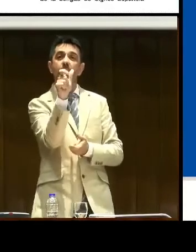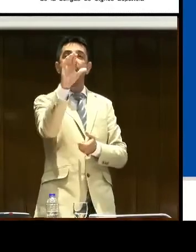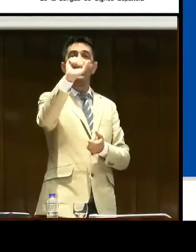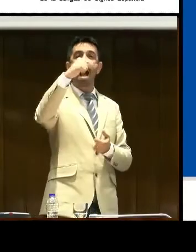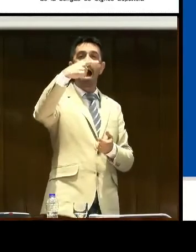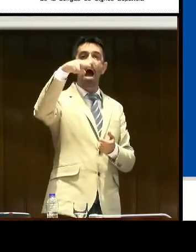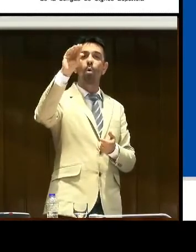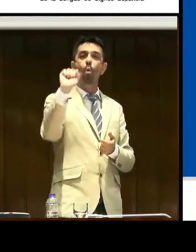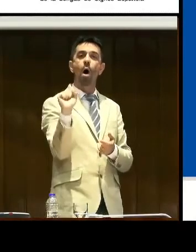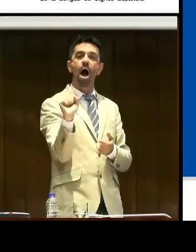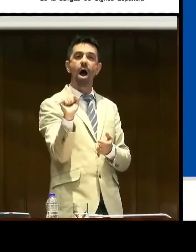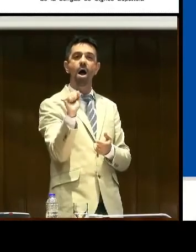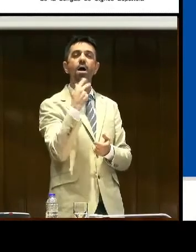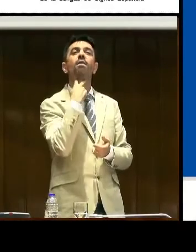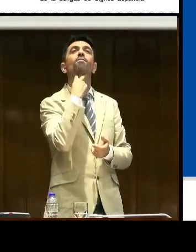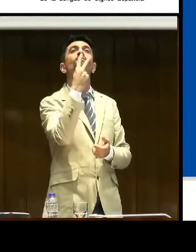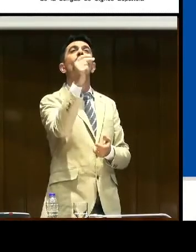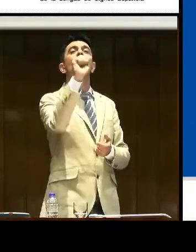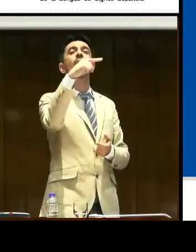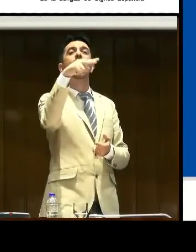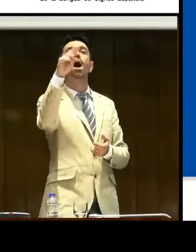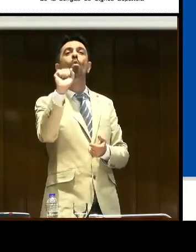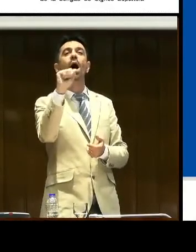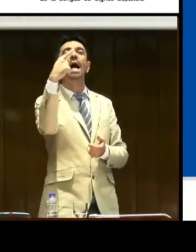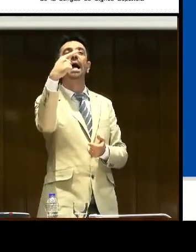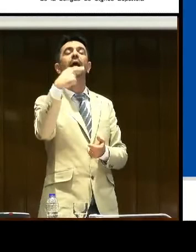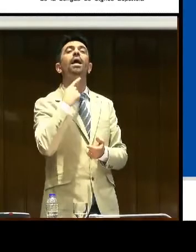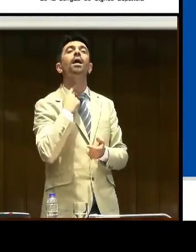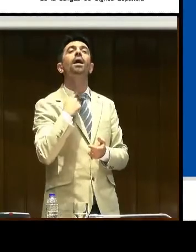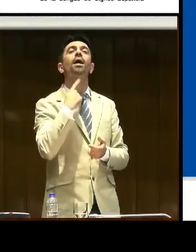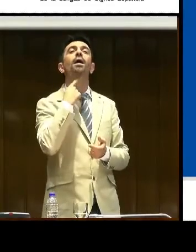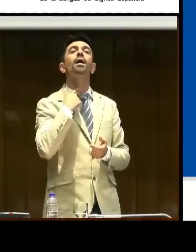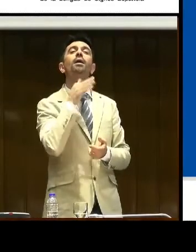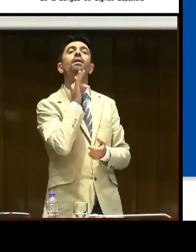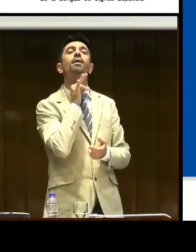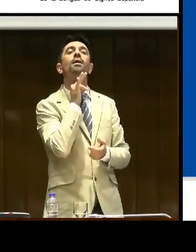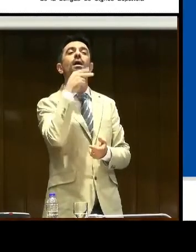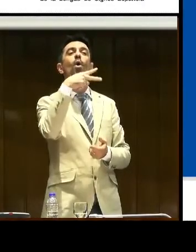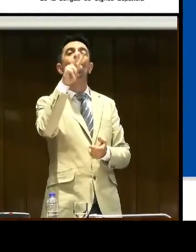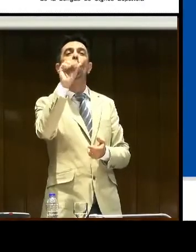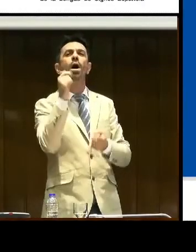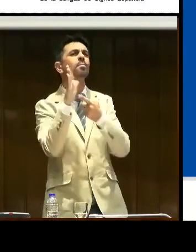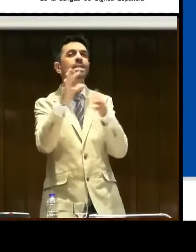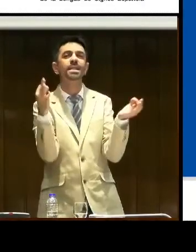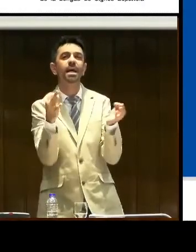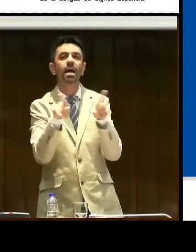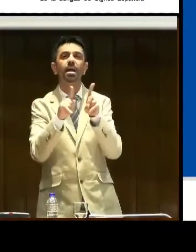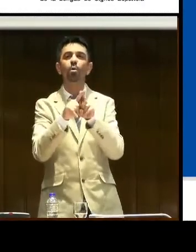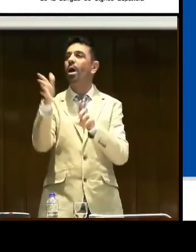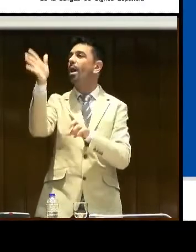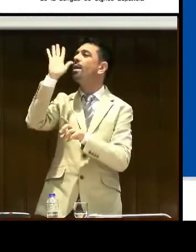su característica consonante gutural en varias lenguas, el sonido del líquido al pasar por la